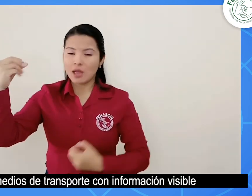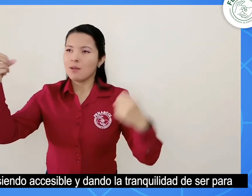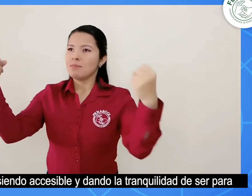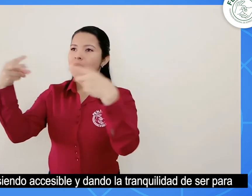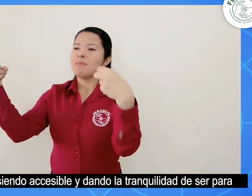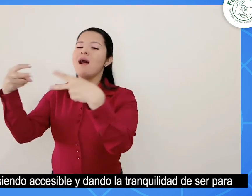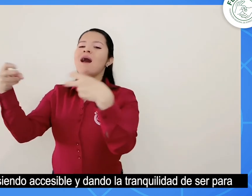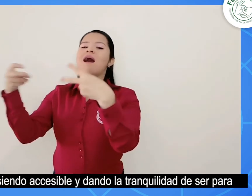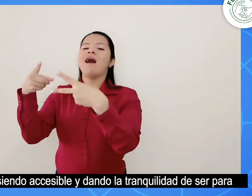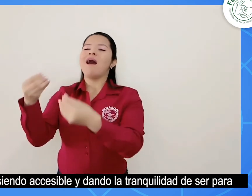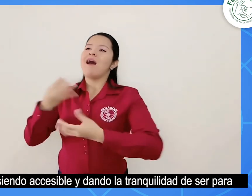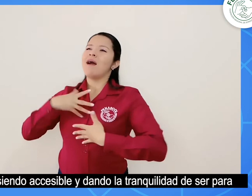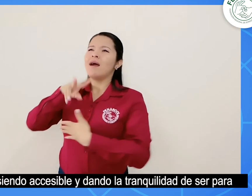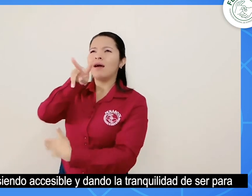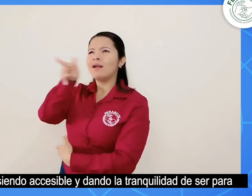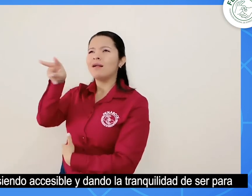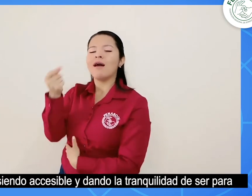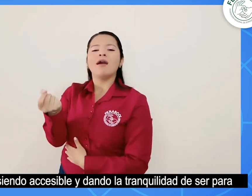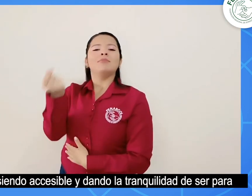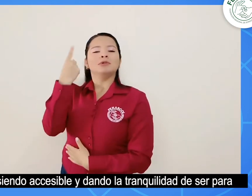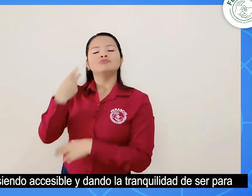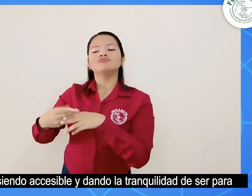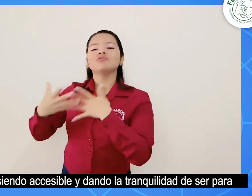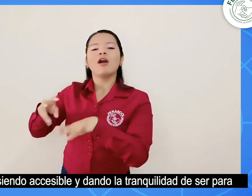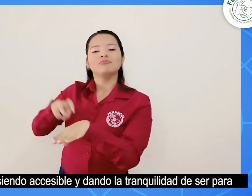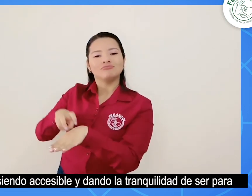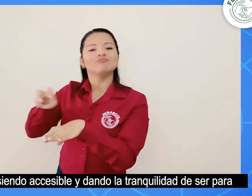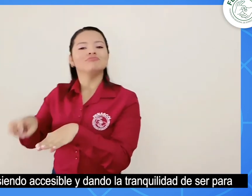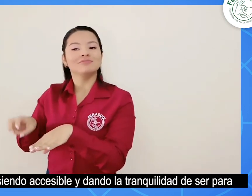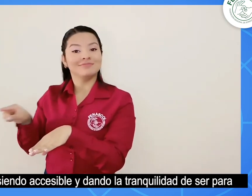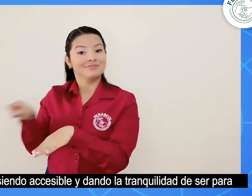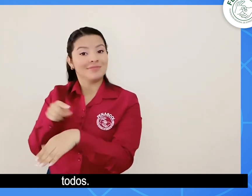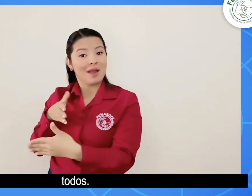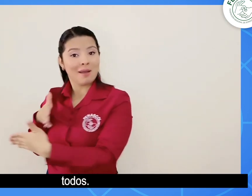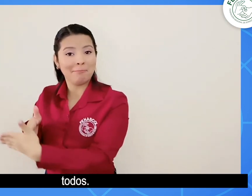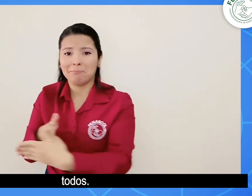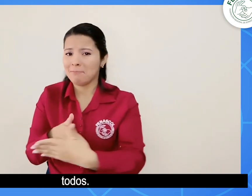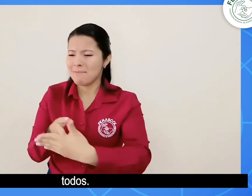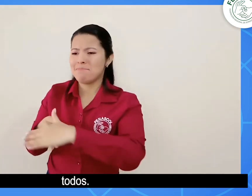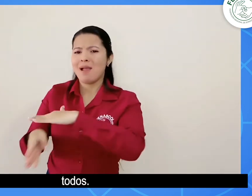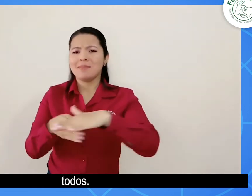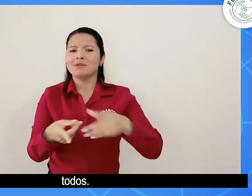Y no sólo sonora, siendo accesible y dando la tranquilidad de ser para todos.